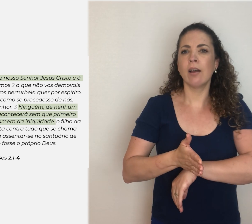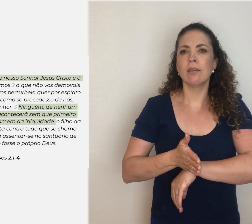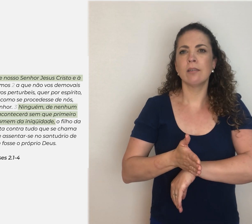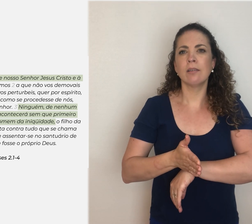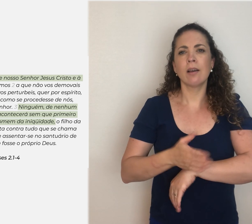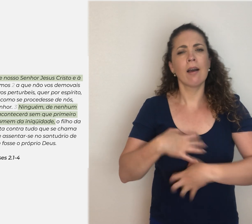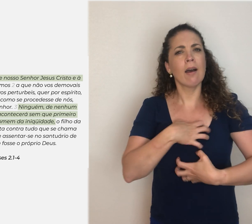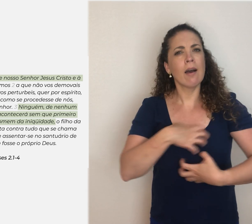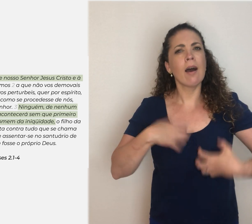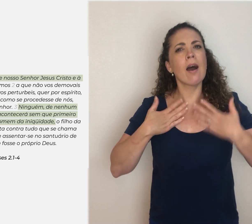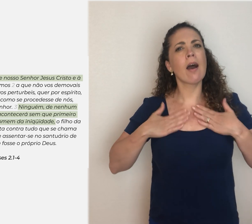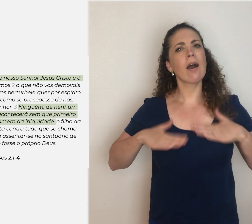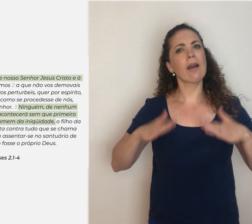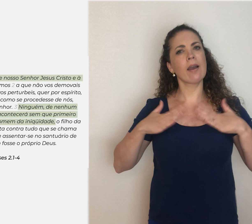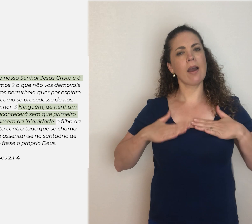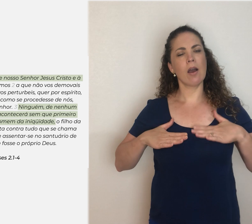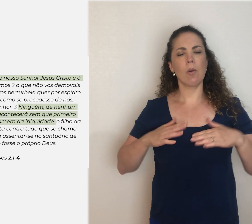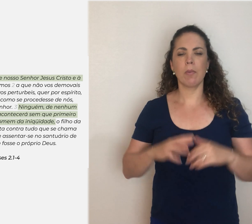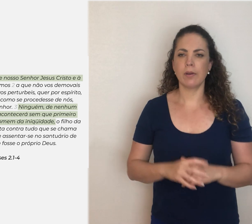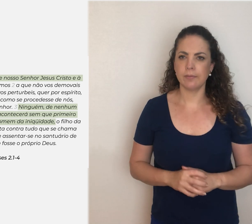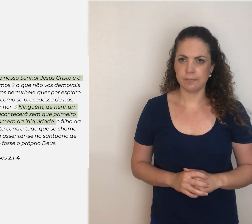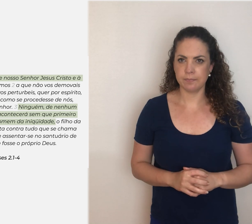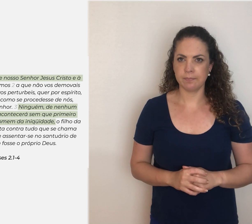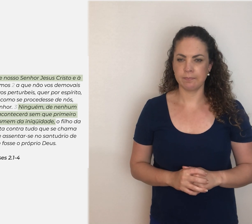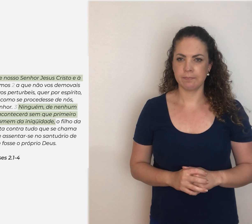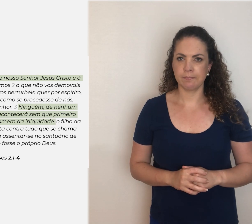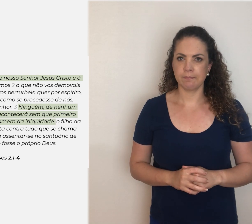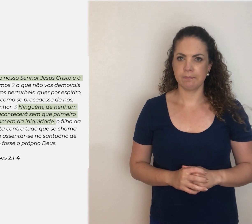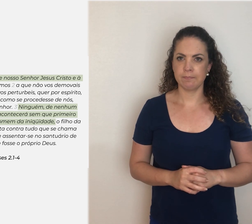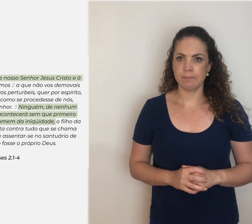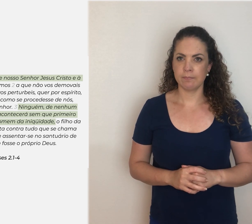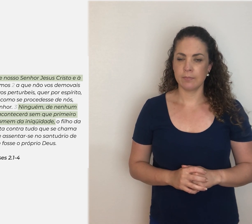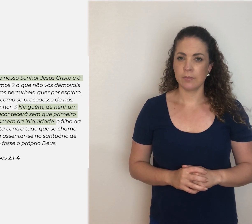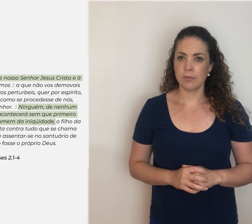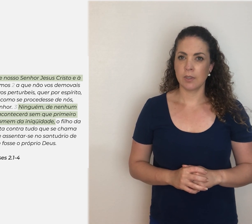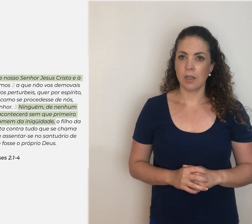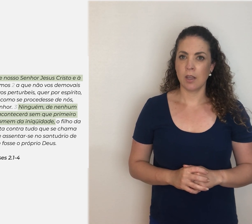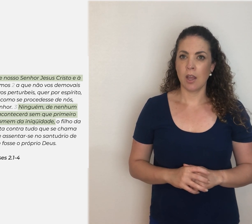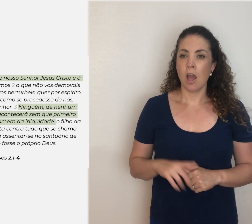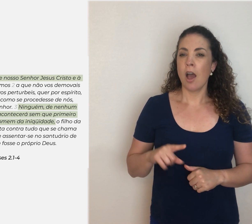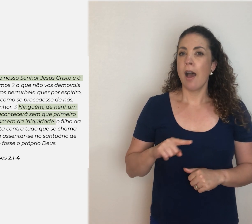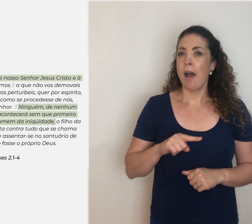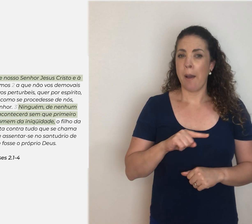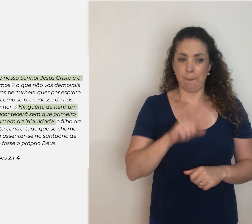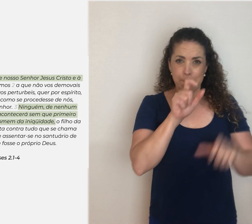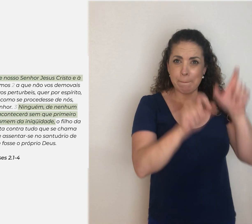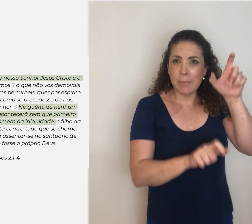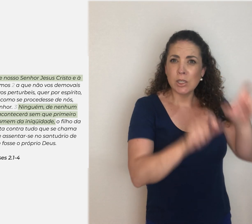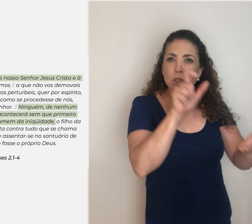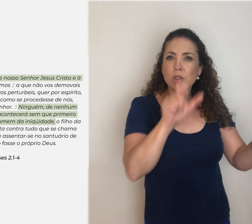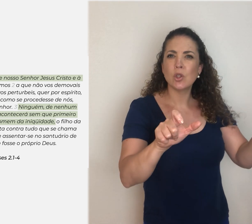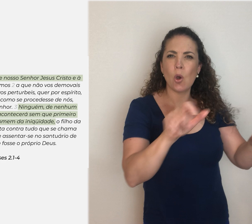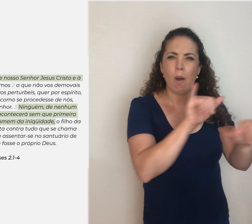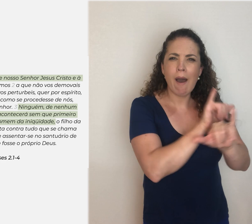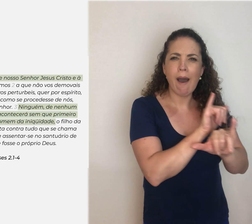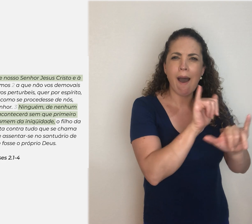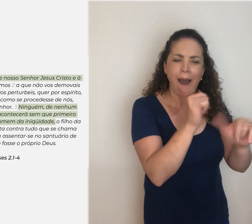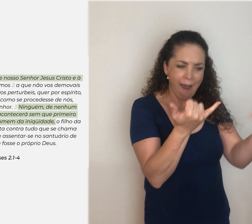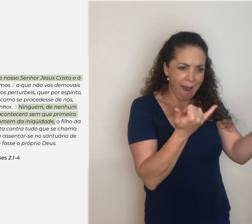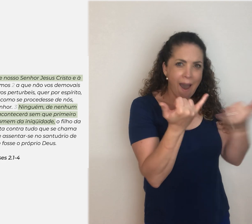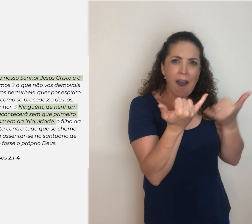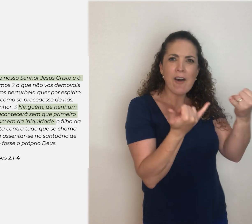no versículo 13, ele diz assim: ninguém de nenhum modo vos engane, porque isto